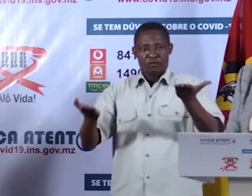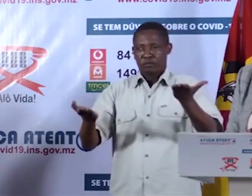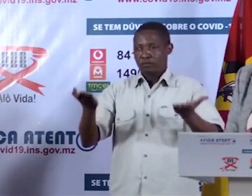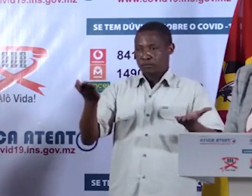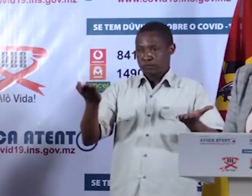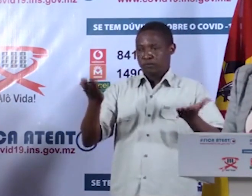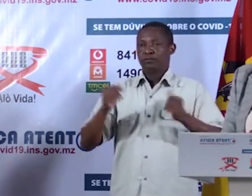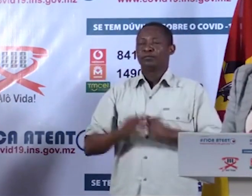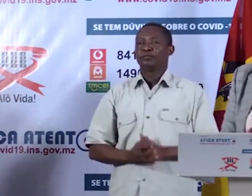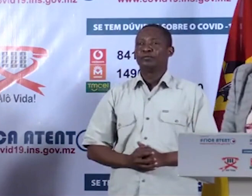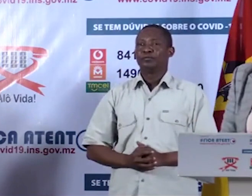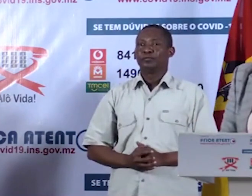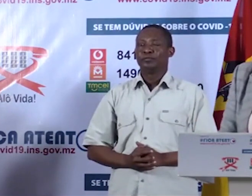ontem.